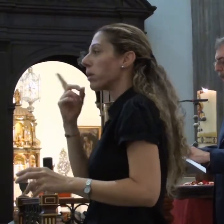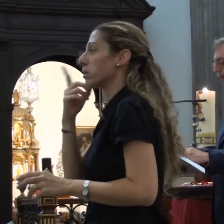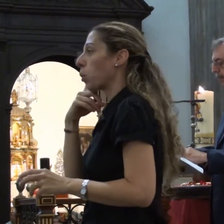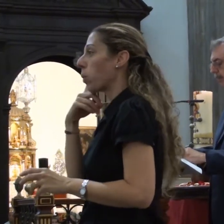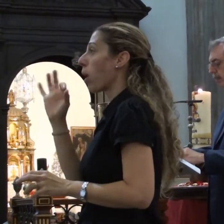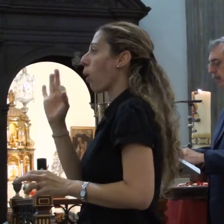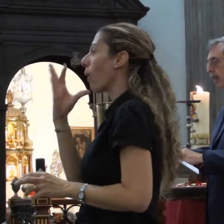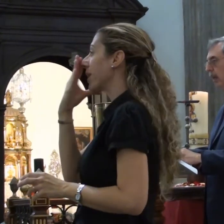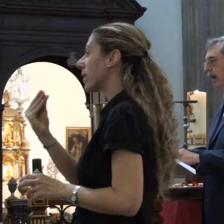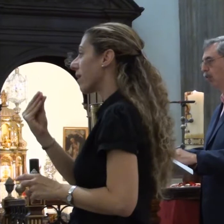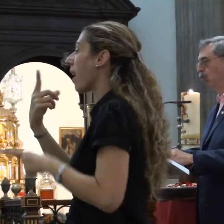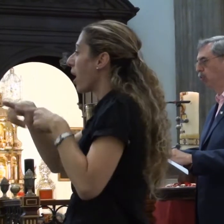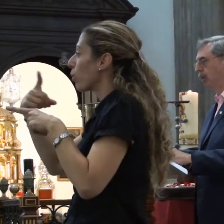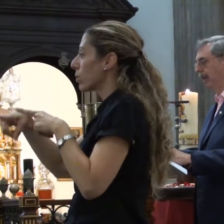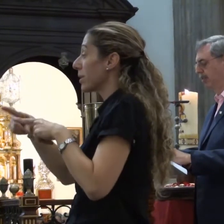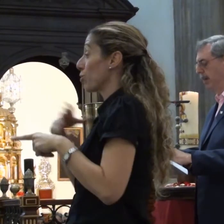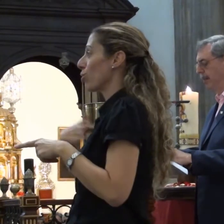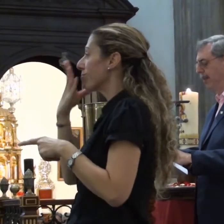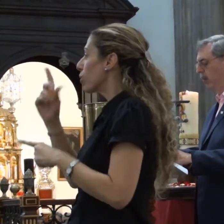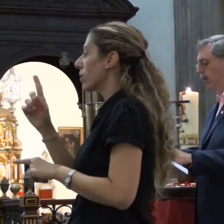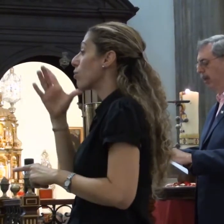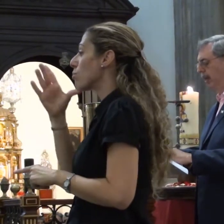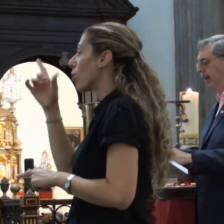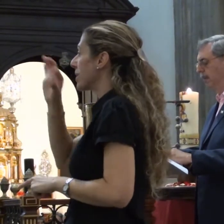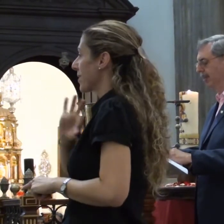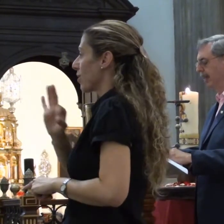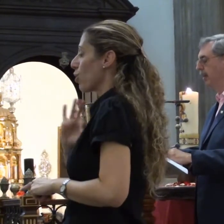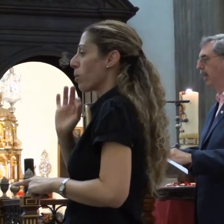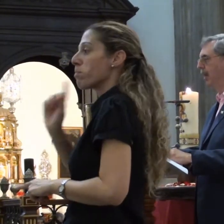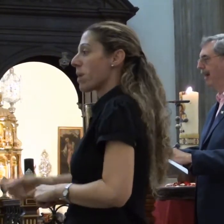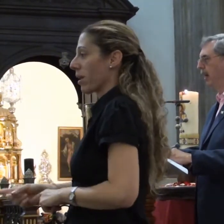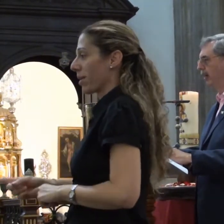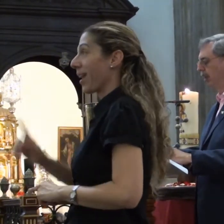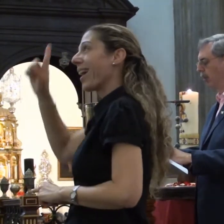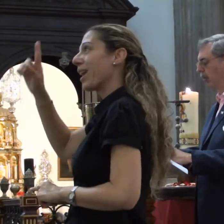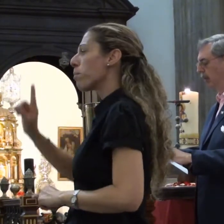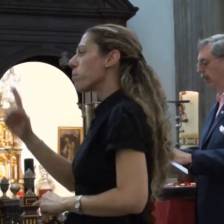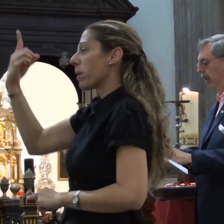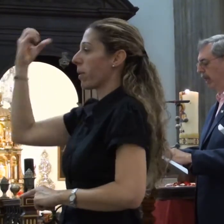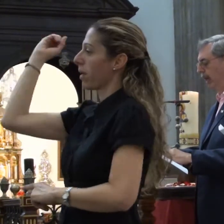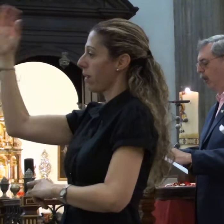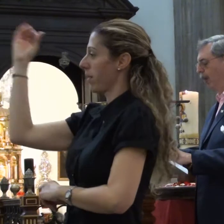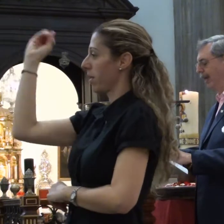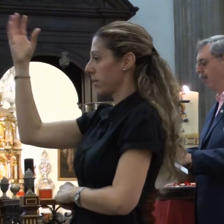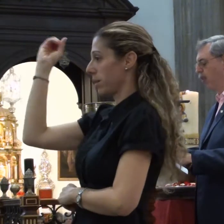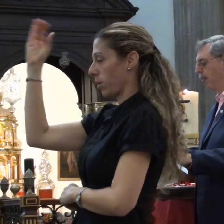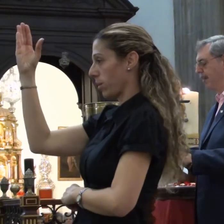y entender Jesús es el primero y el más grande evangelizador en cualquier forma